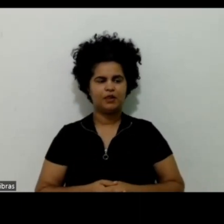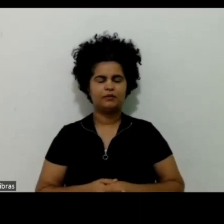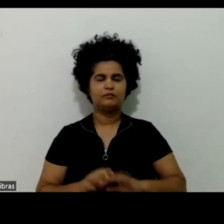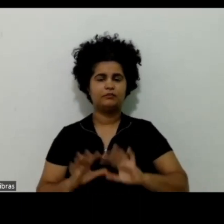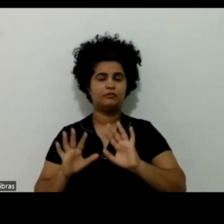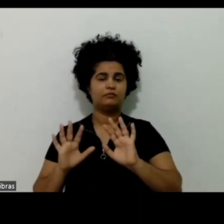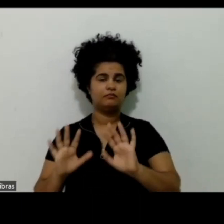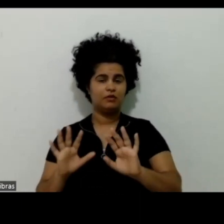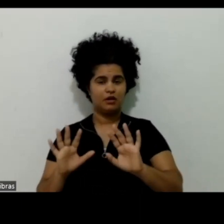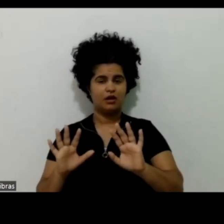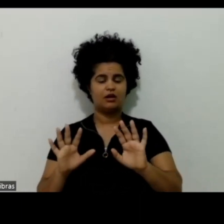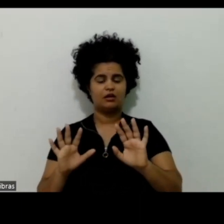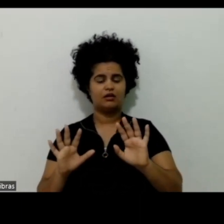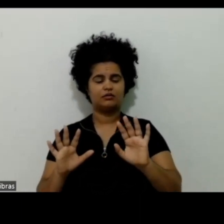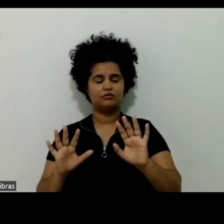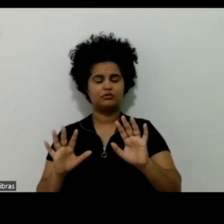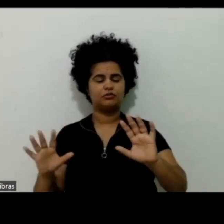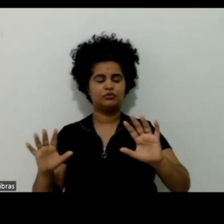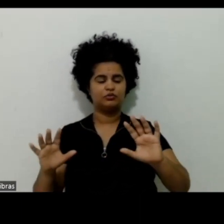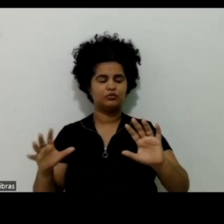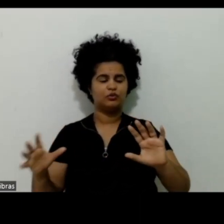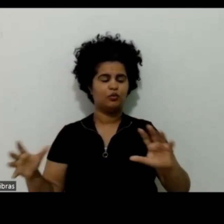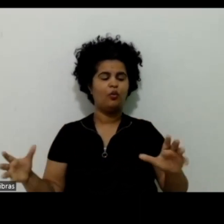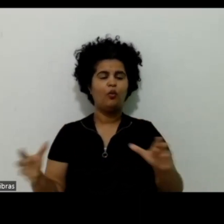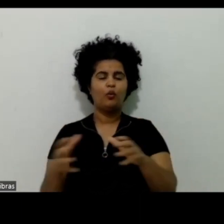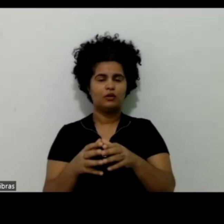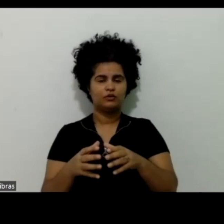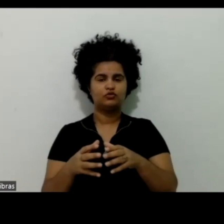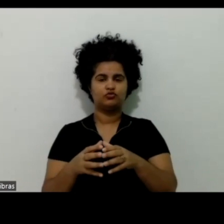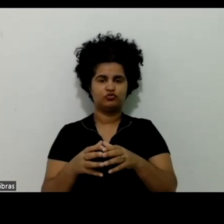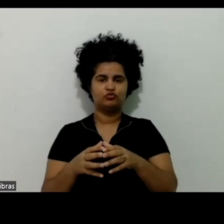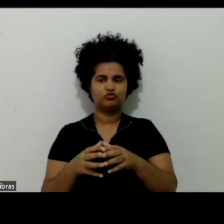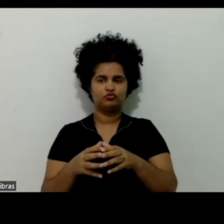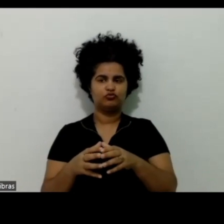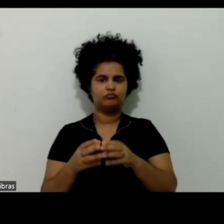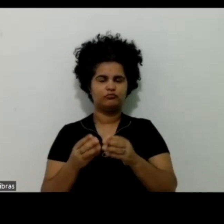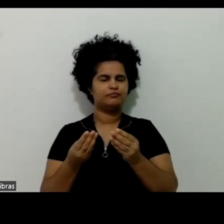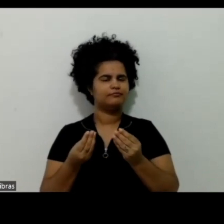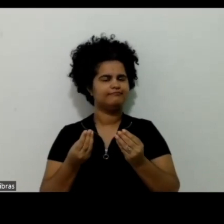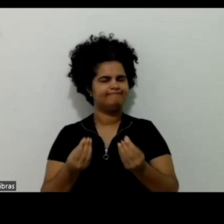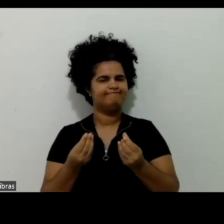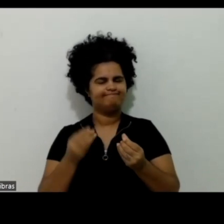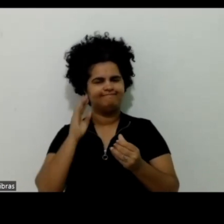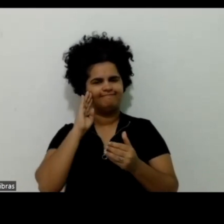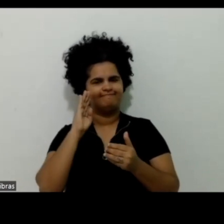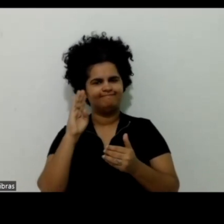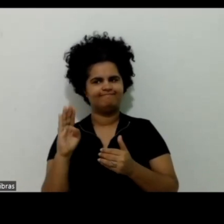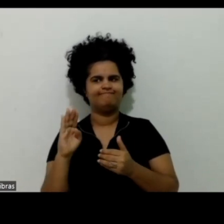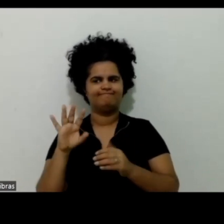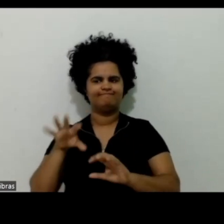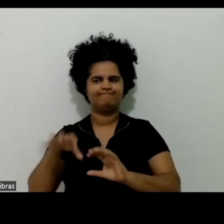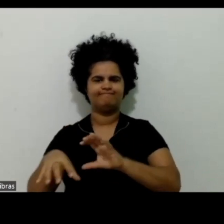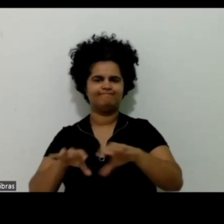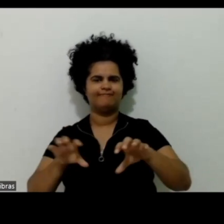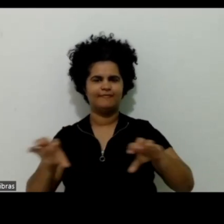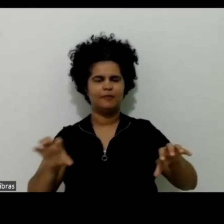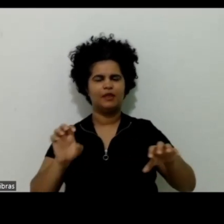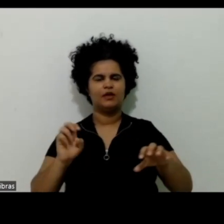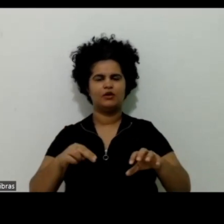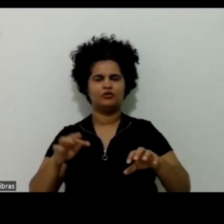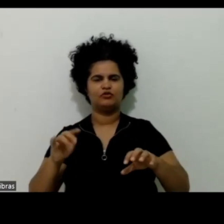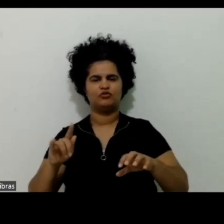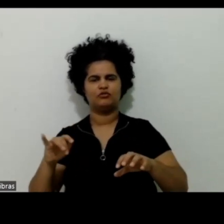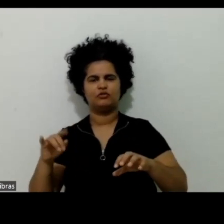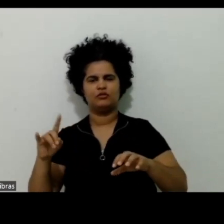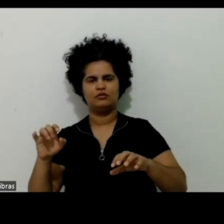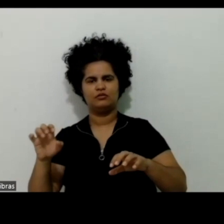mas de uma forma mais coletiva, emblemática, sobretudo pelo fato das entidades, né, ter assumido com uma centralidade importante esse